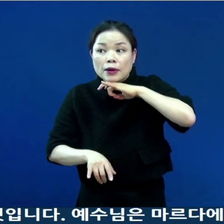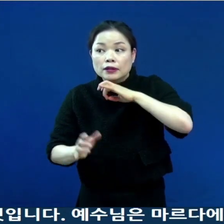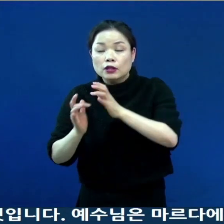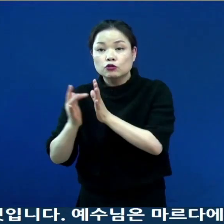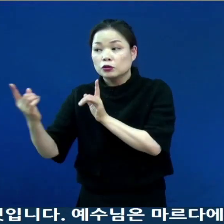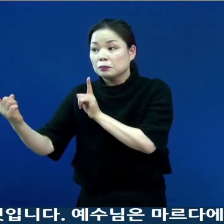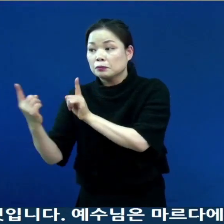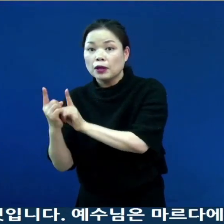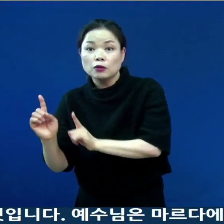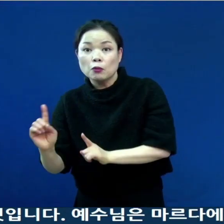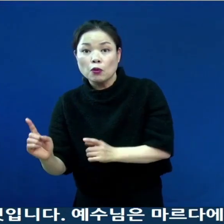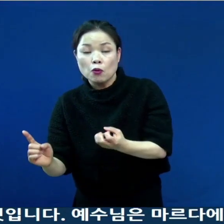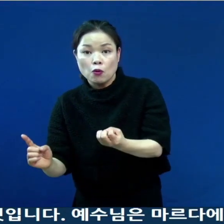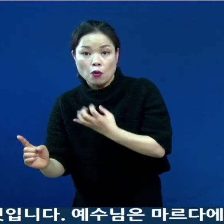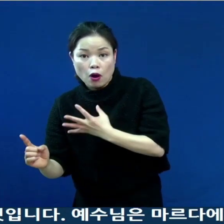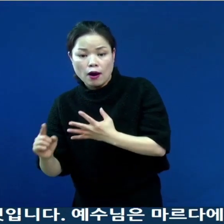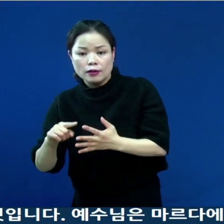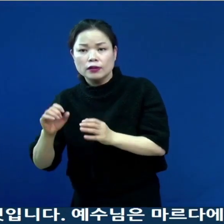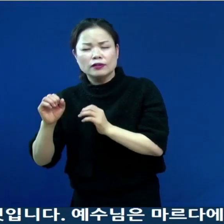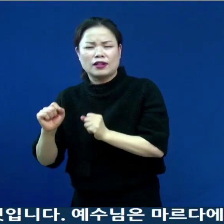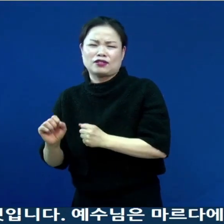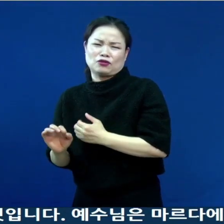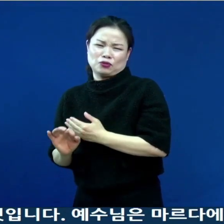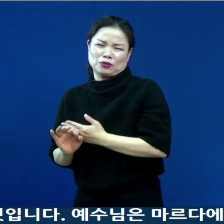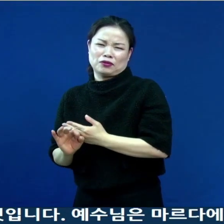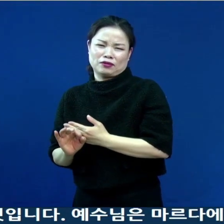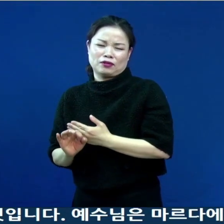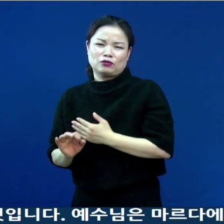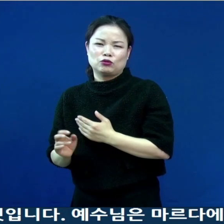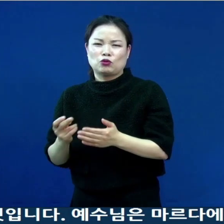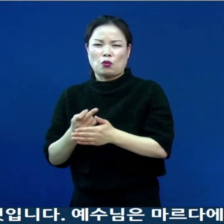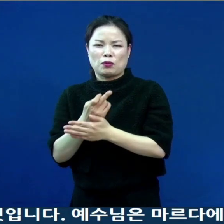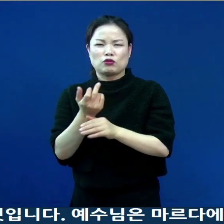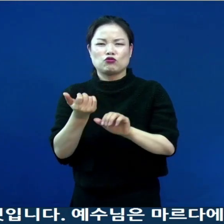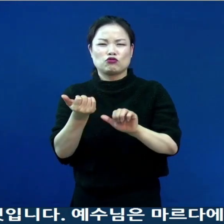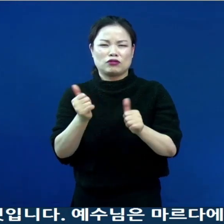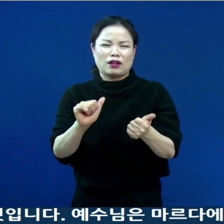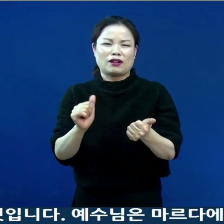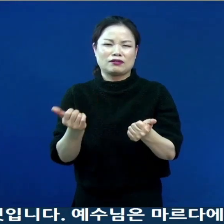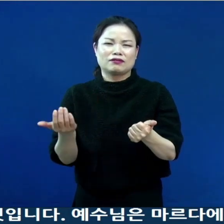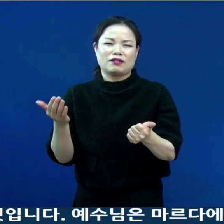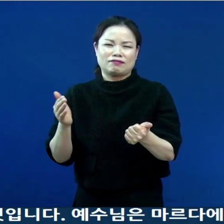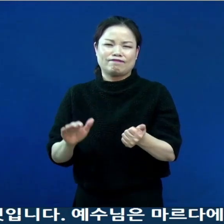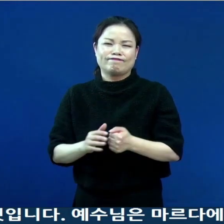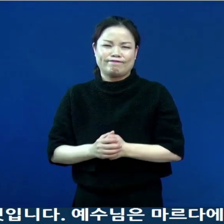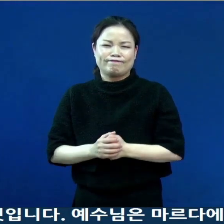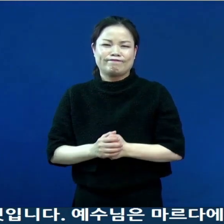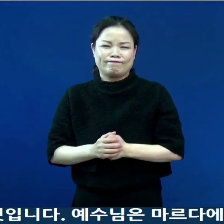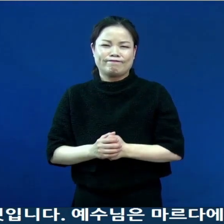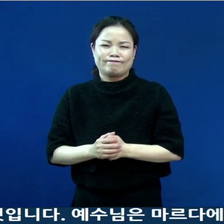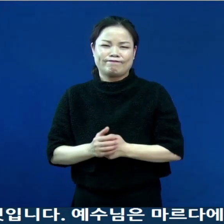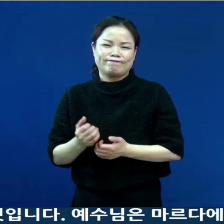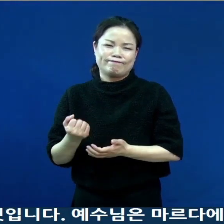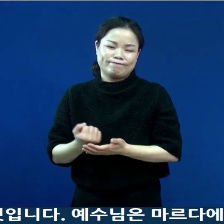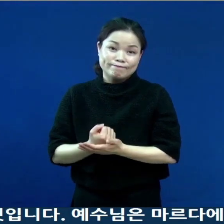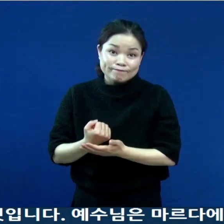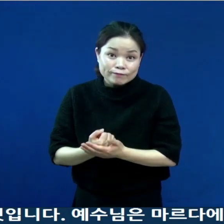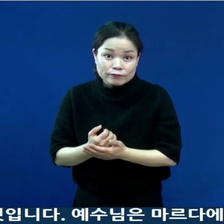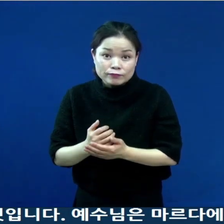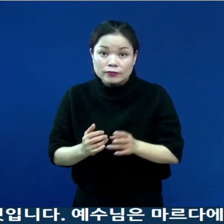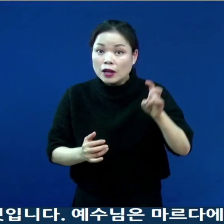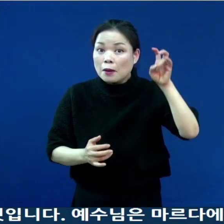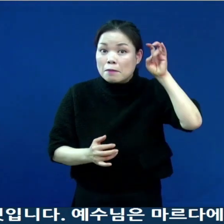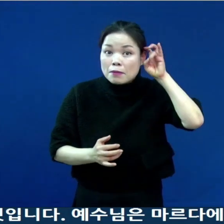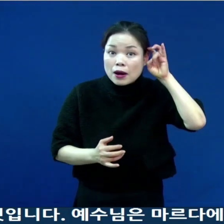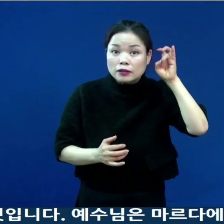가서 뭐라고 얘기하냐면 여기 계셨으면 우리 오빠 안 죽었을 텐데, 그렇게 얘기해요.